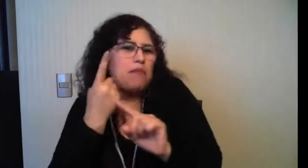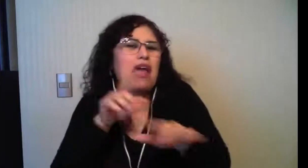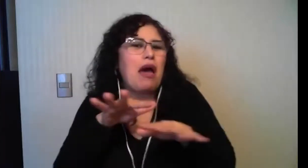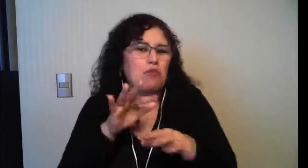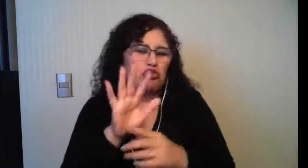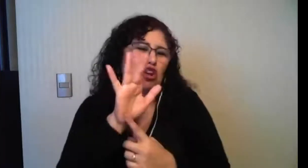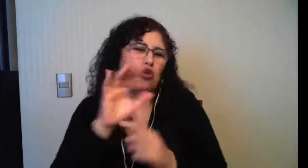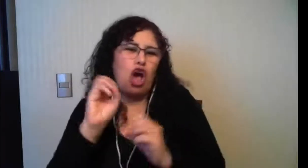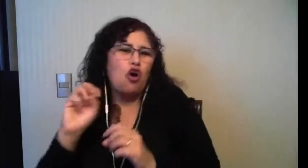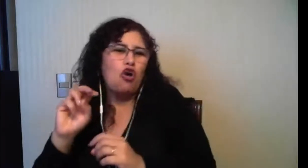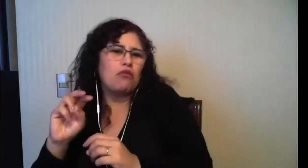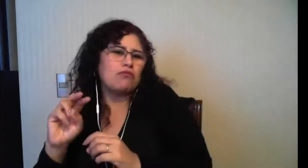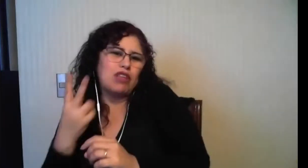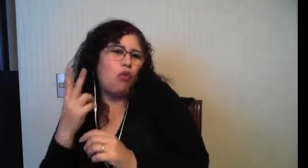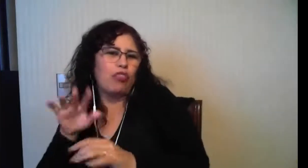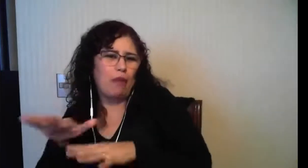Voy a leer